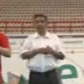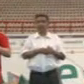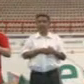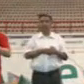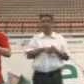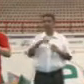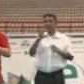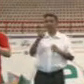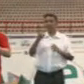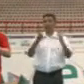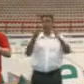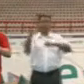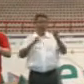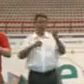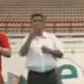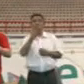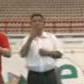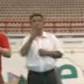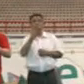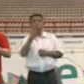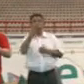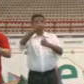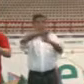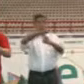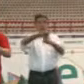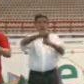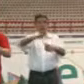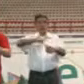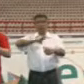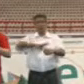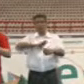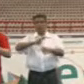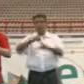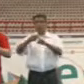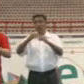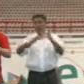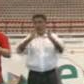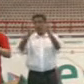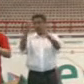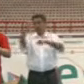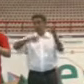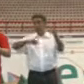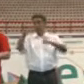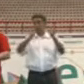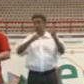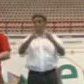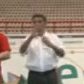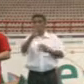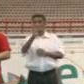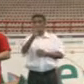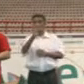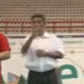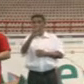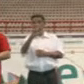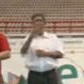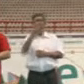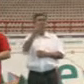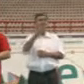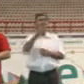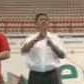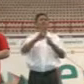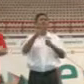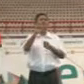refinarias de açúcar de Sevilha substituíram as refinarias de Portugal na fase de desenvolvimento industrial de Castela. Só que quem produzia açúcar era Portugal